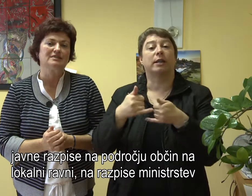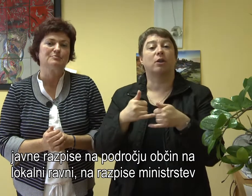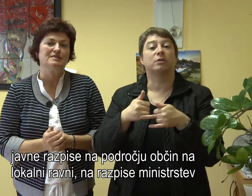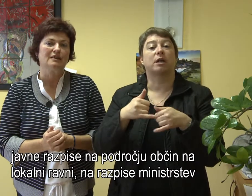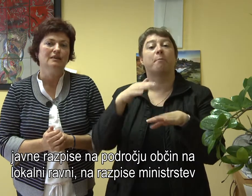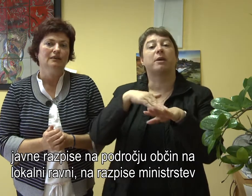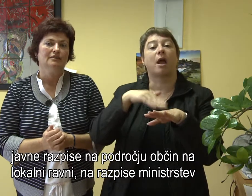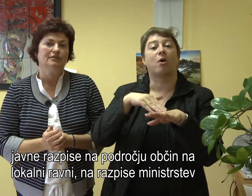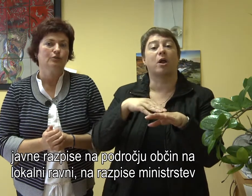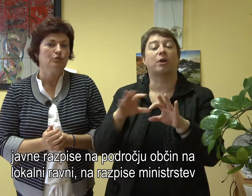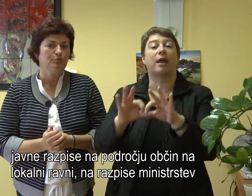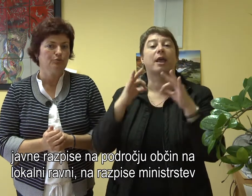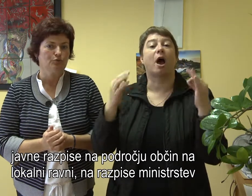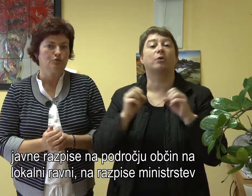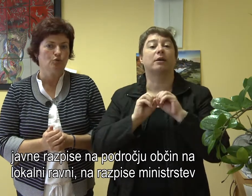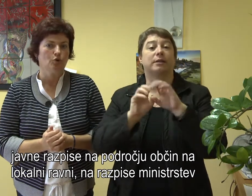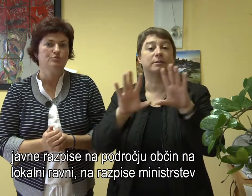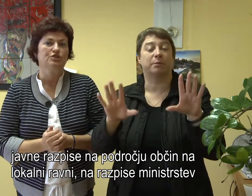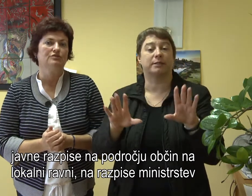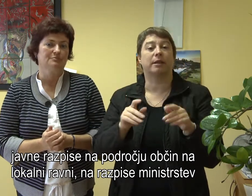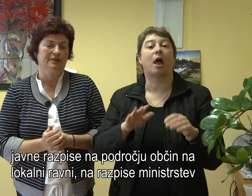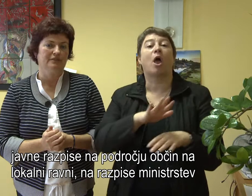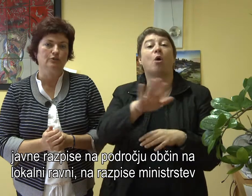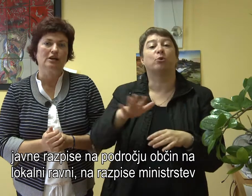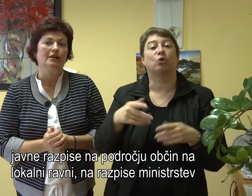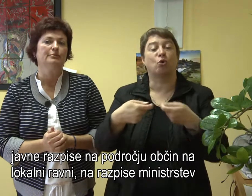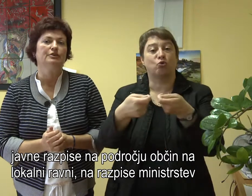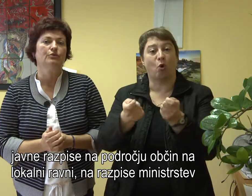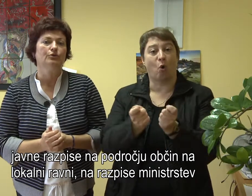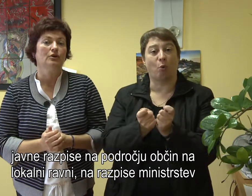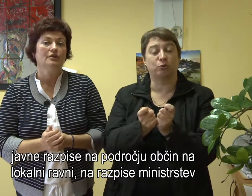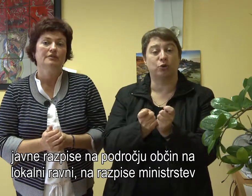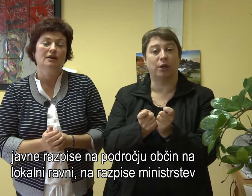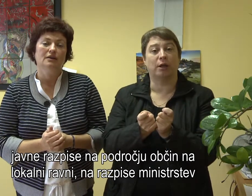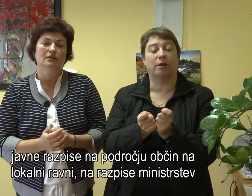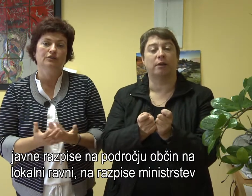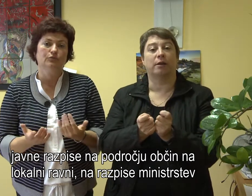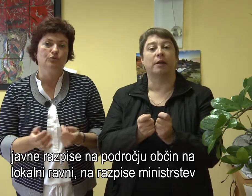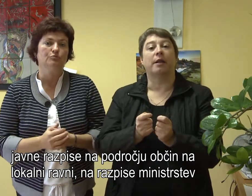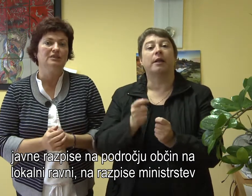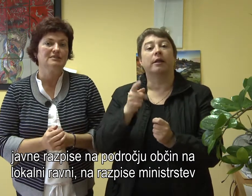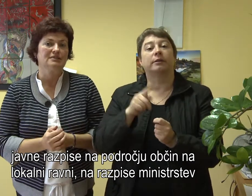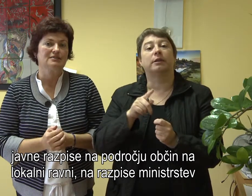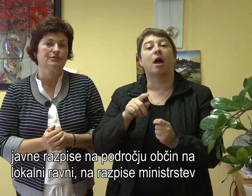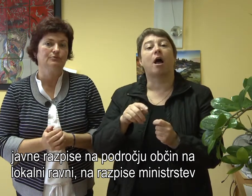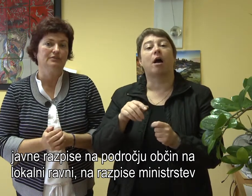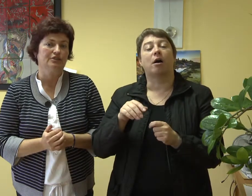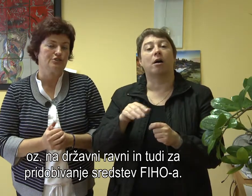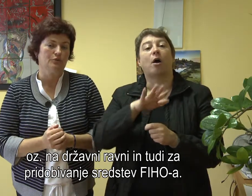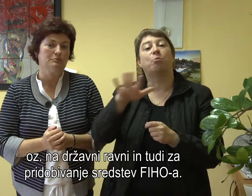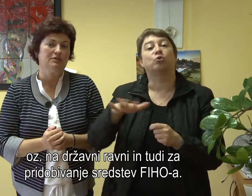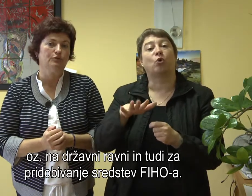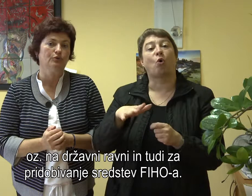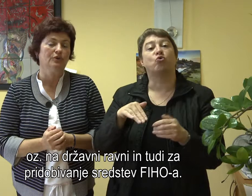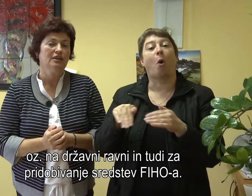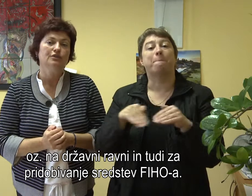javne razpise, tako na področju občin, se pravi na lokalnem nivoju, na nivoju ministrstev, na